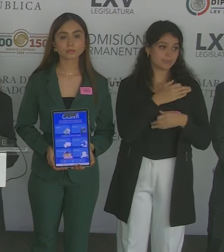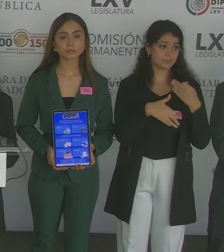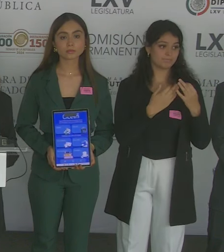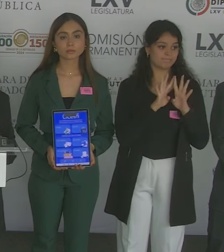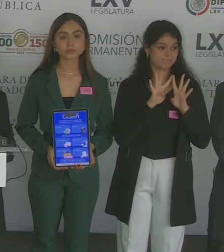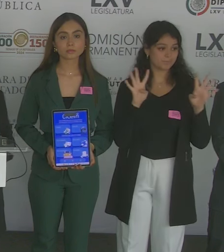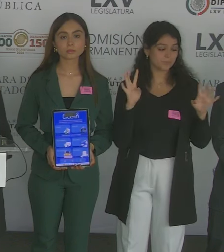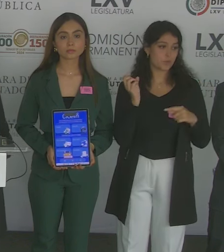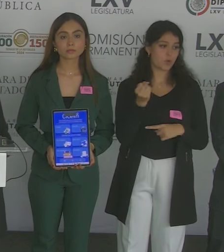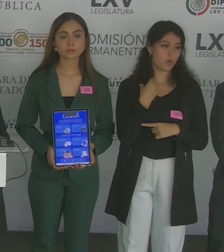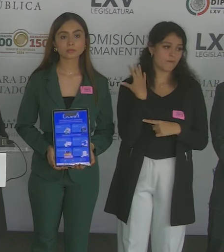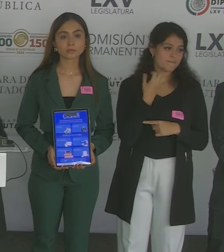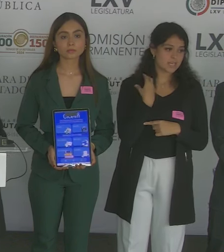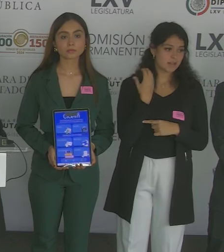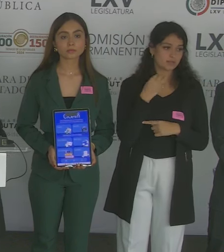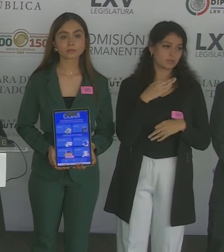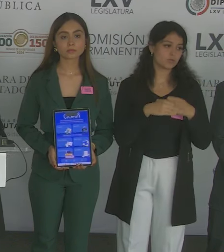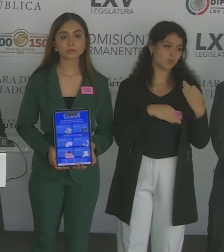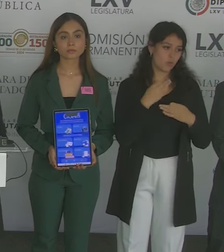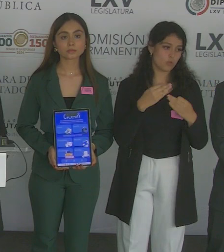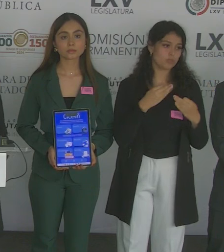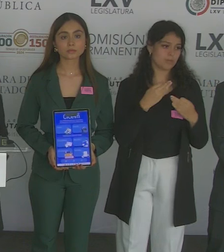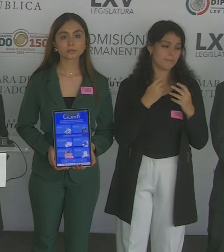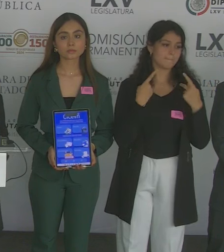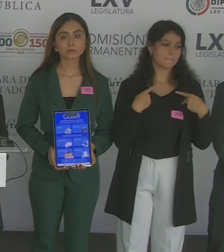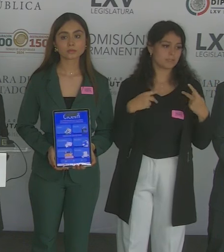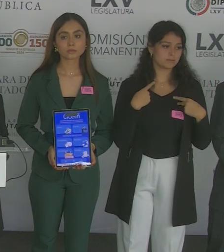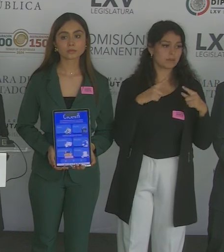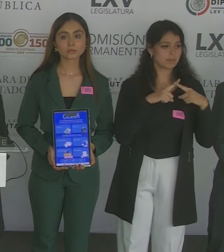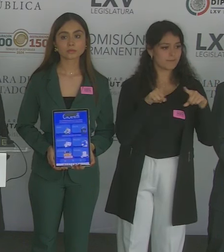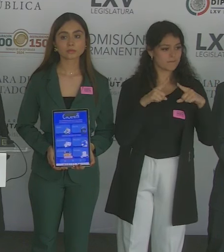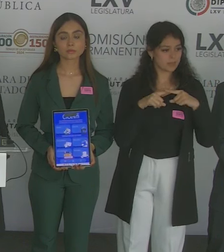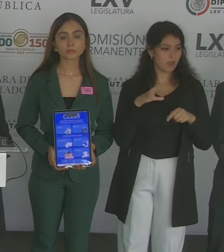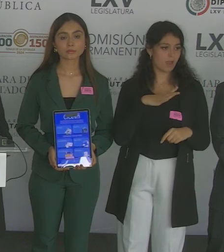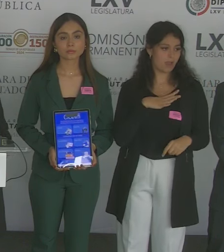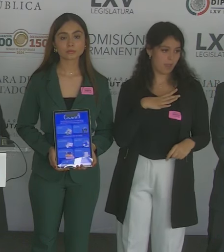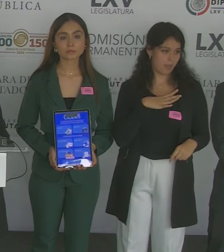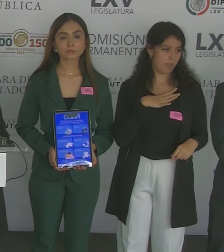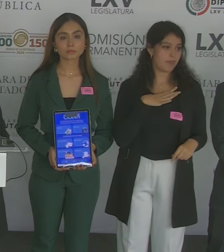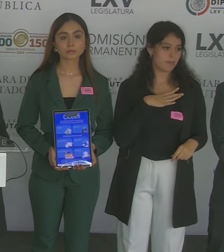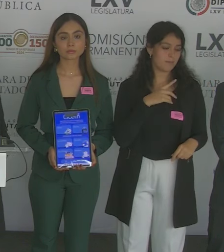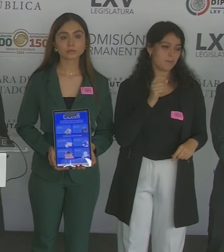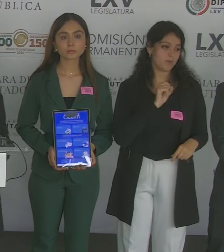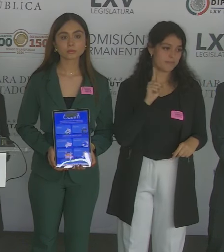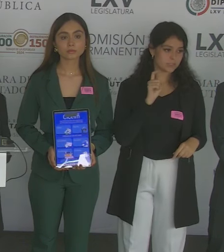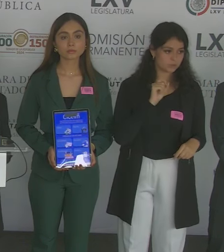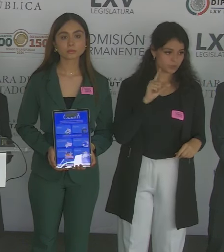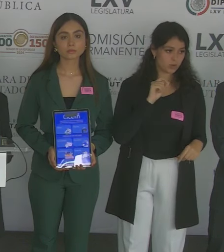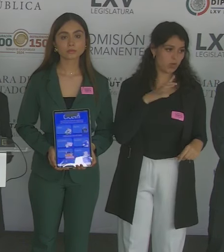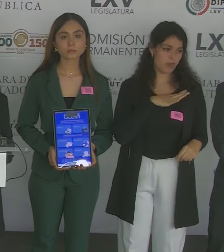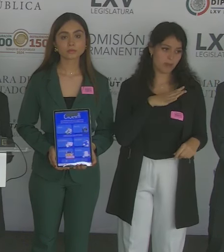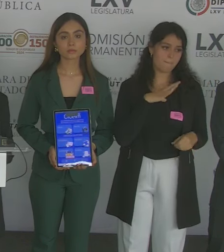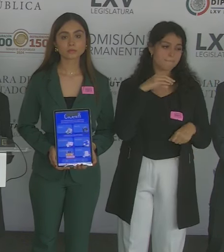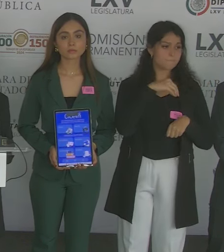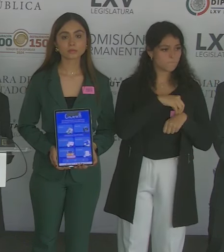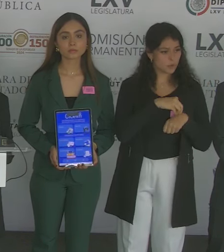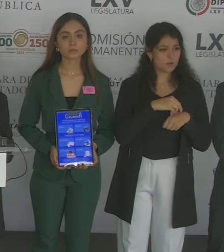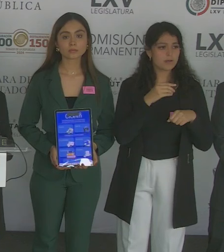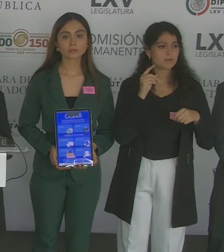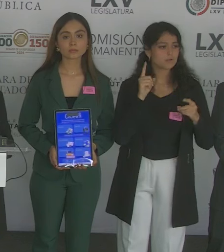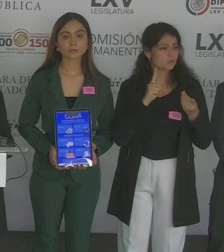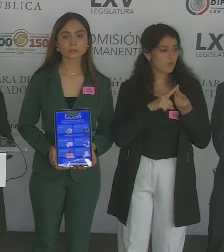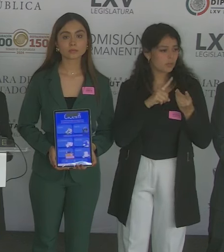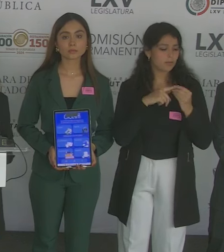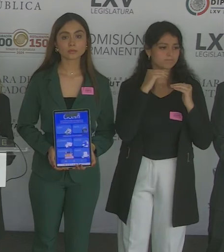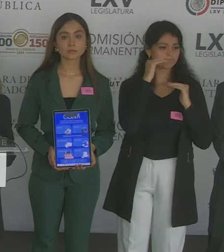trabajo multidisciplinario que está desarrollando esta aplicación y que se instala en las tabletas o en